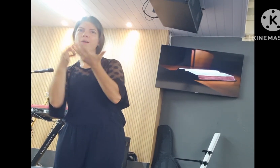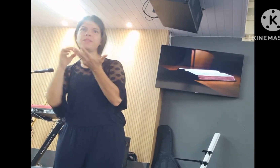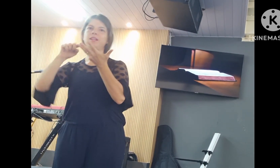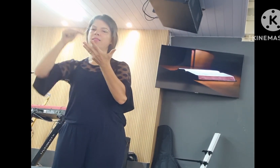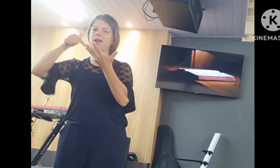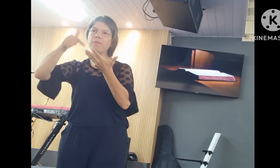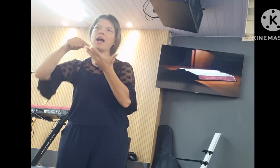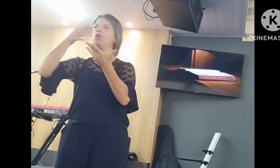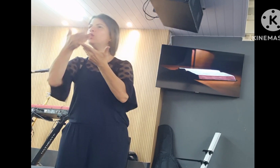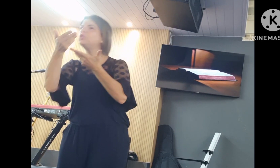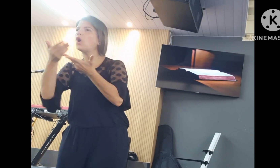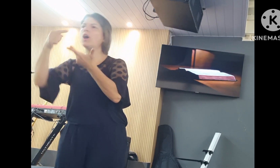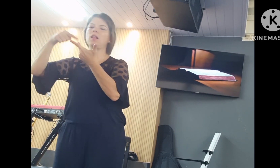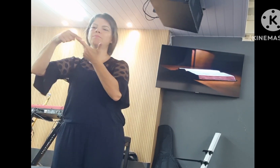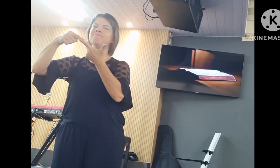Quando